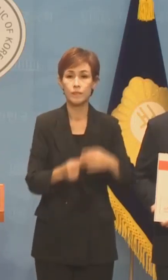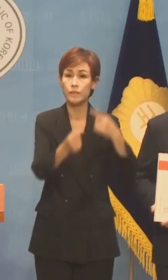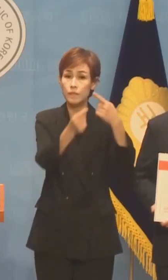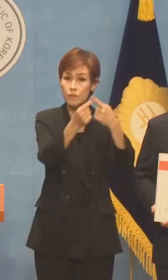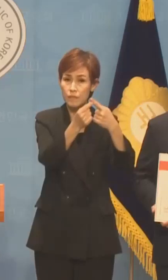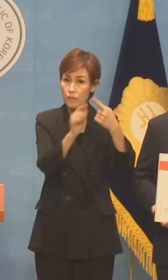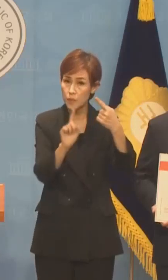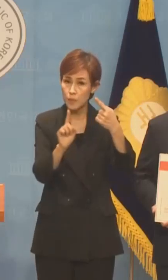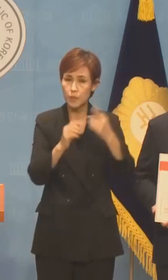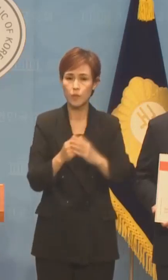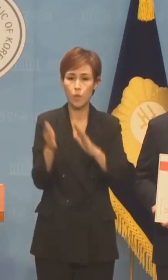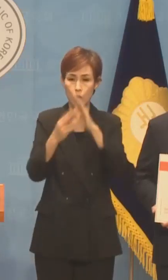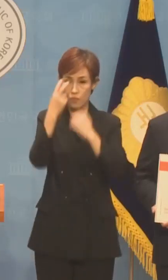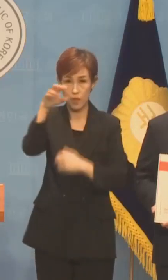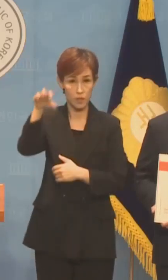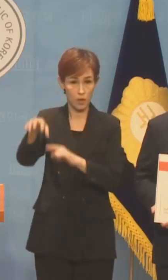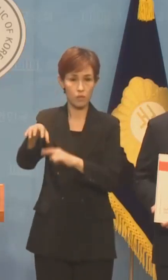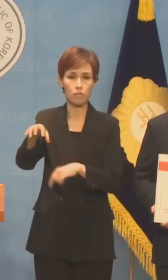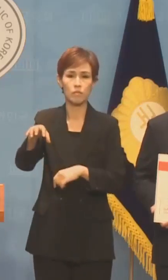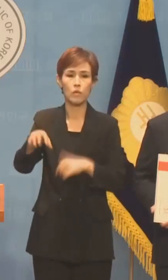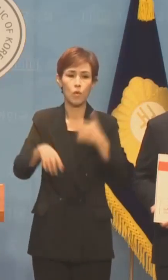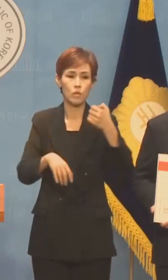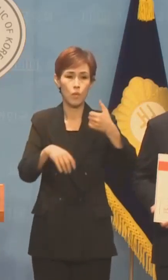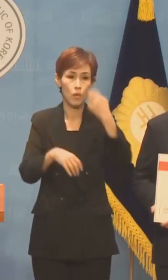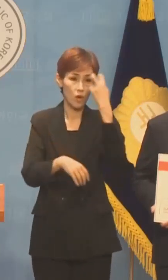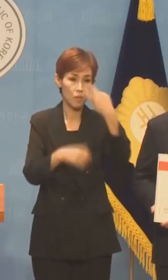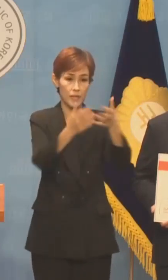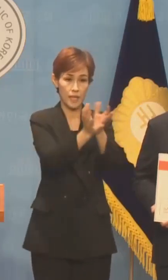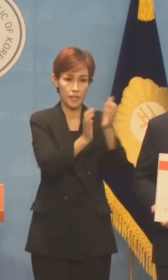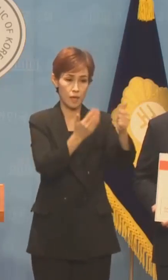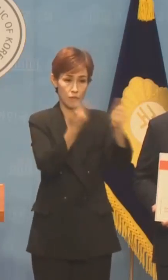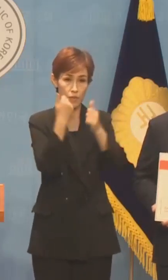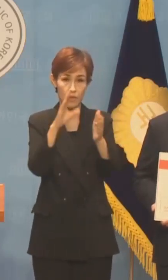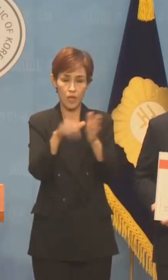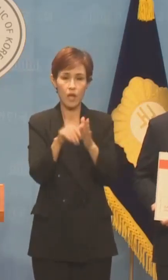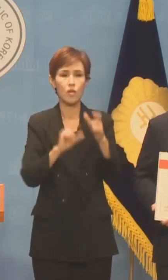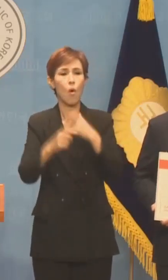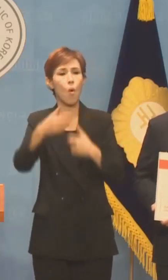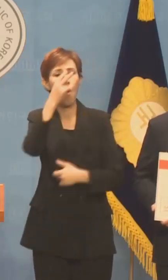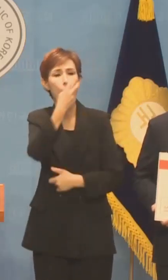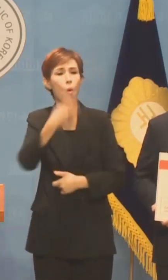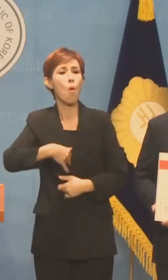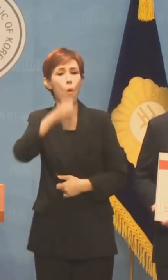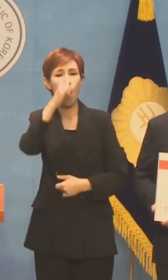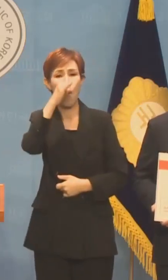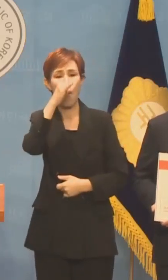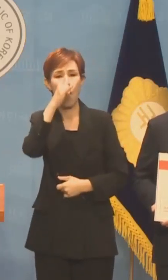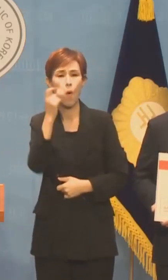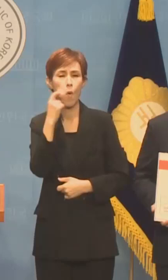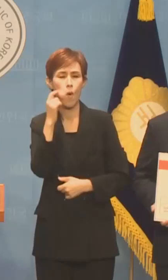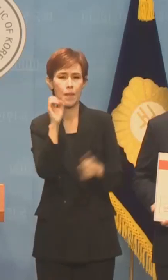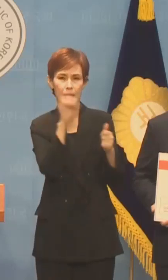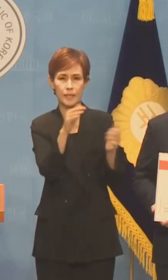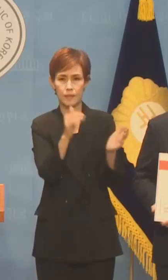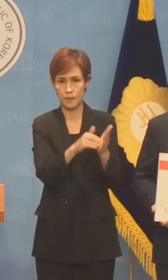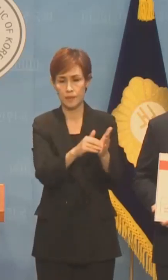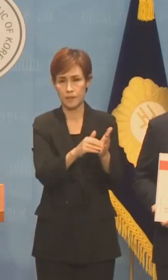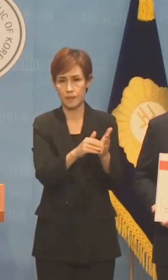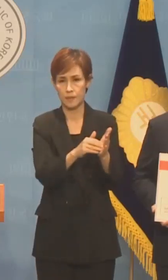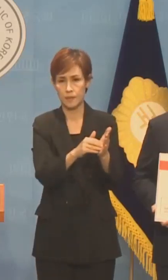첫째, 공수처는 55 경비단장을 불러낼 때 추가로 조사할 것이 있다라고 거짓말로